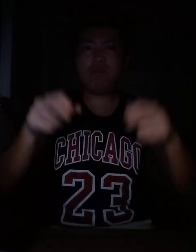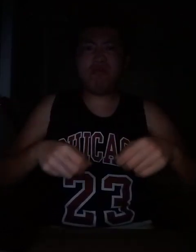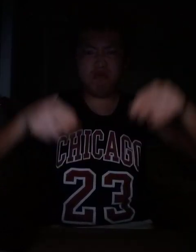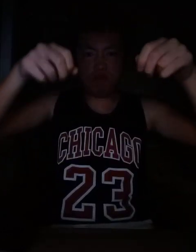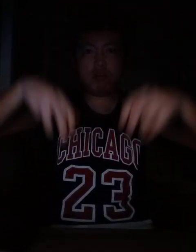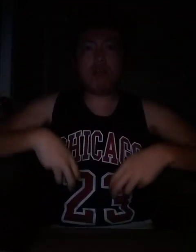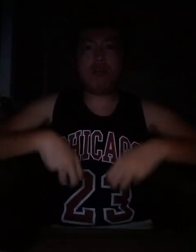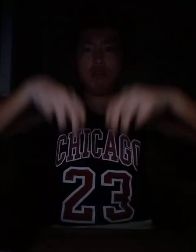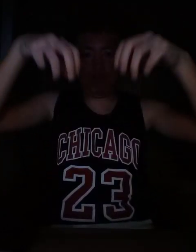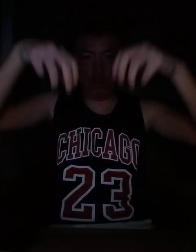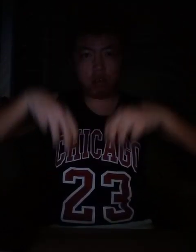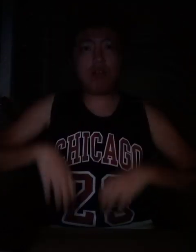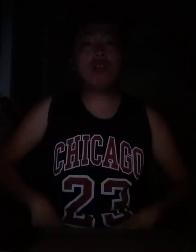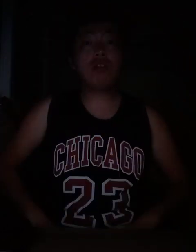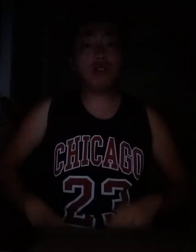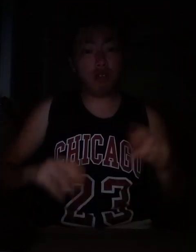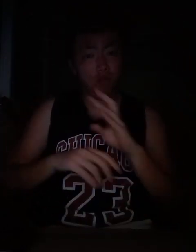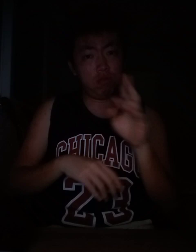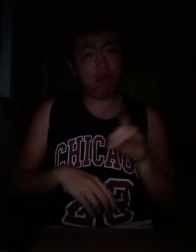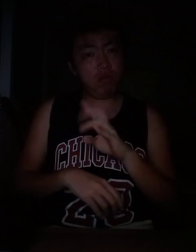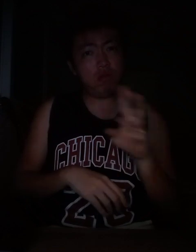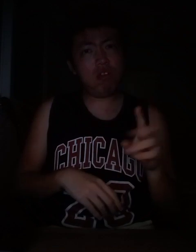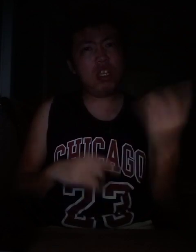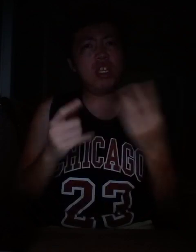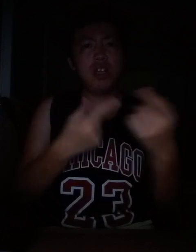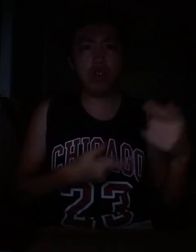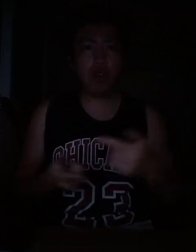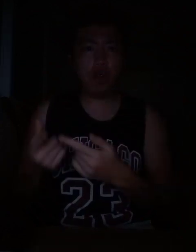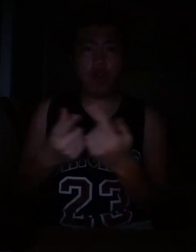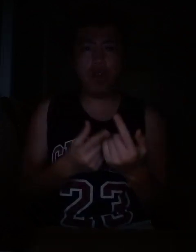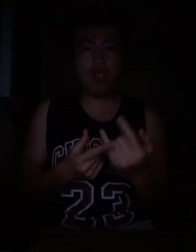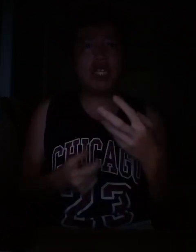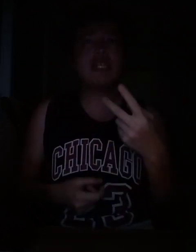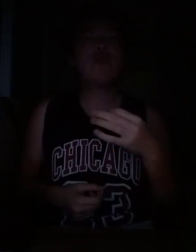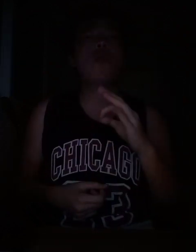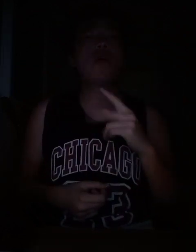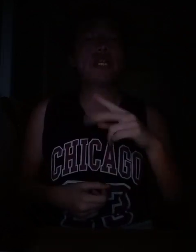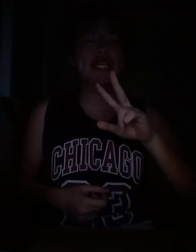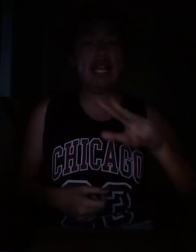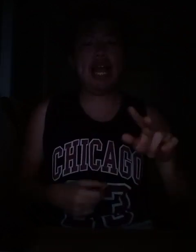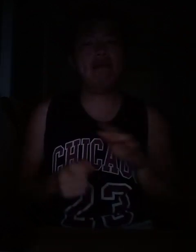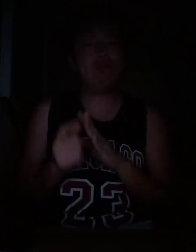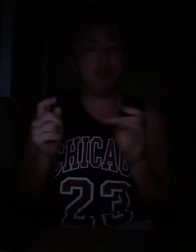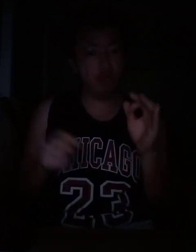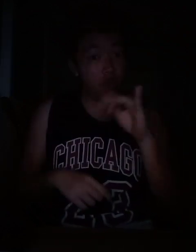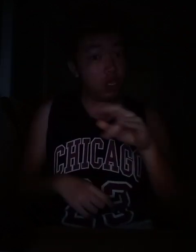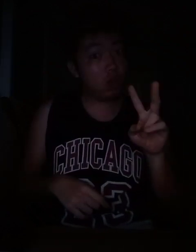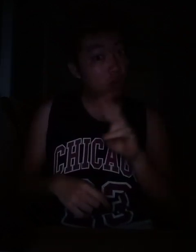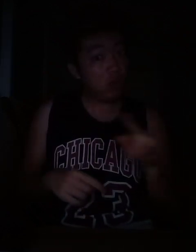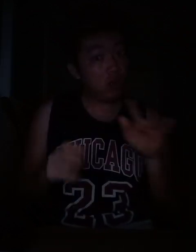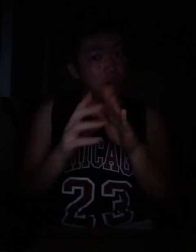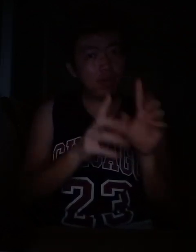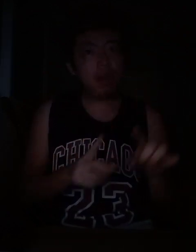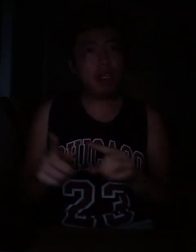들어올립니다. 지난 6일 전북에서 열릴 예정이었던 2023 새만금 세계 스카우트 잼버리 K-팝